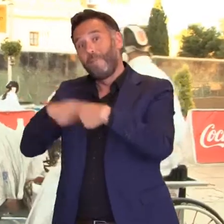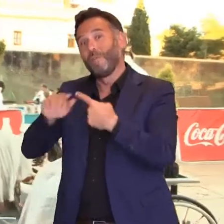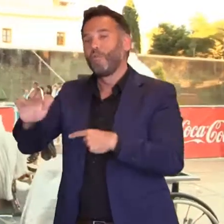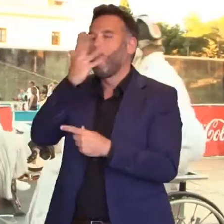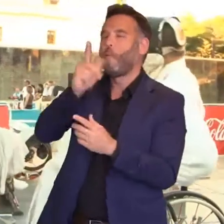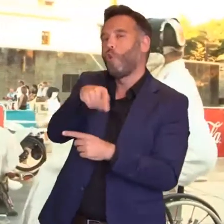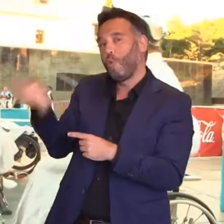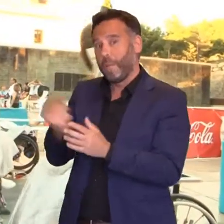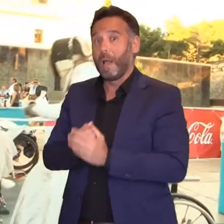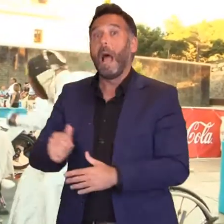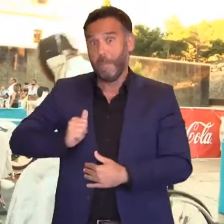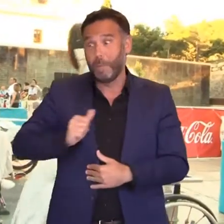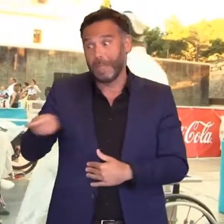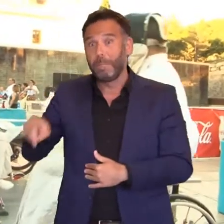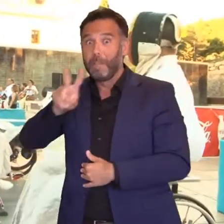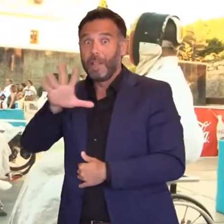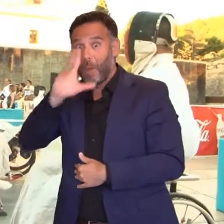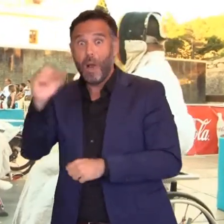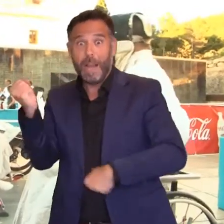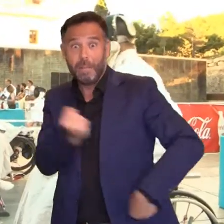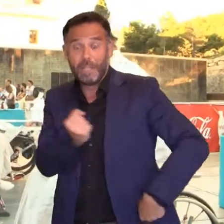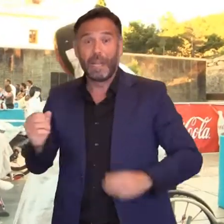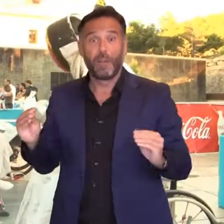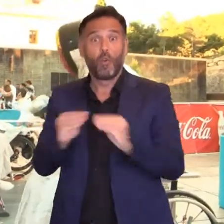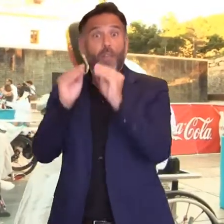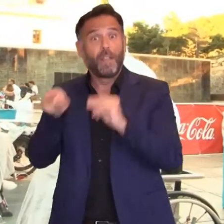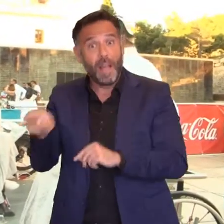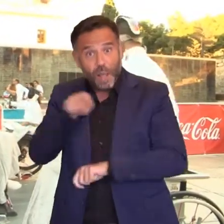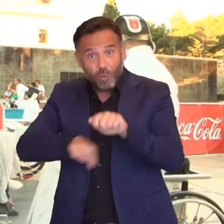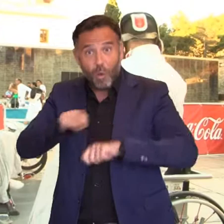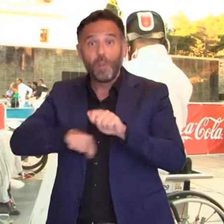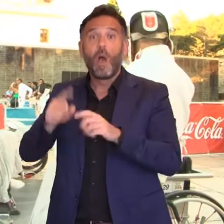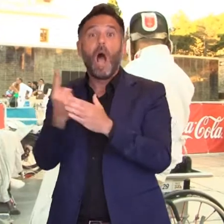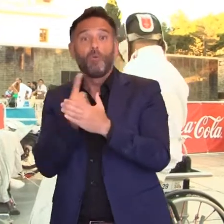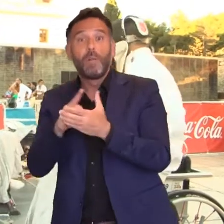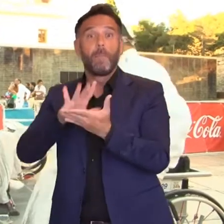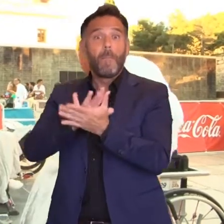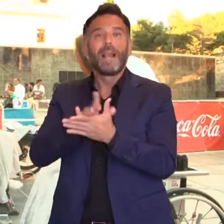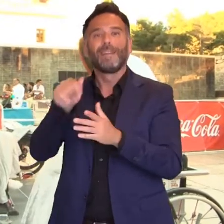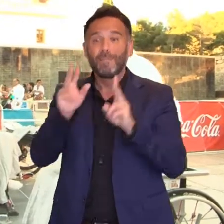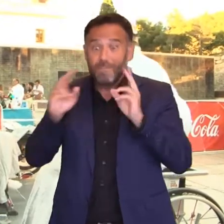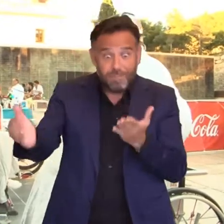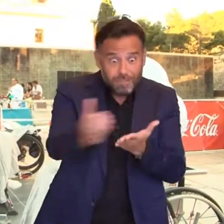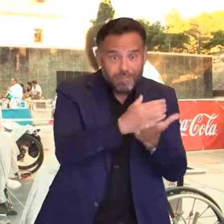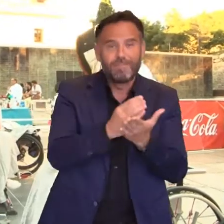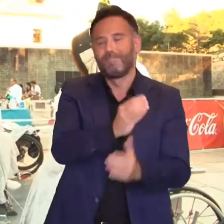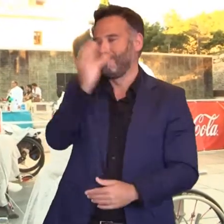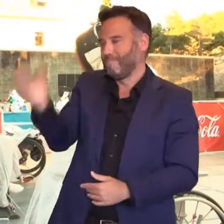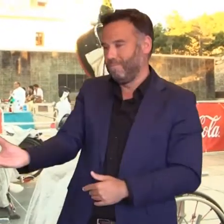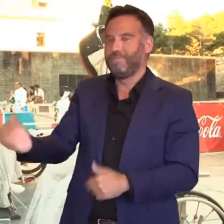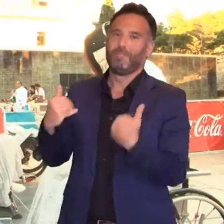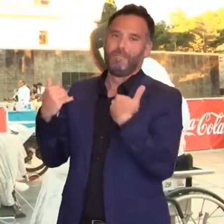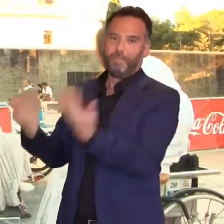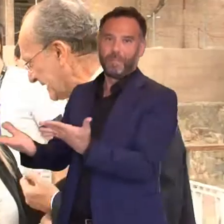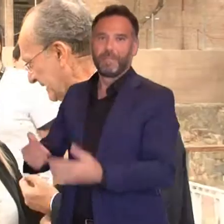sus familias, aprovechando la celebración del 25 aniversario de la Asociación Autismo Málaga, entidad destinataria de los fondos que se